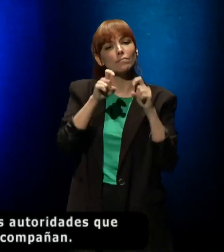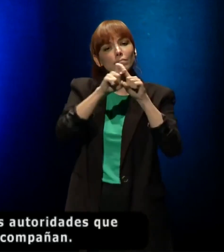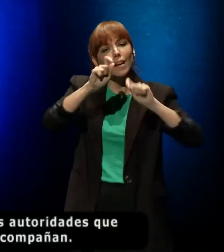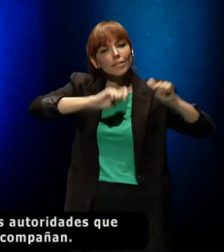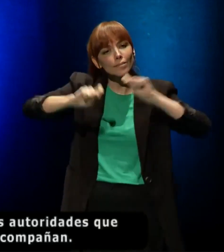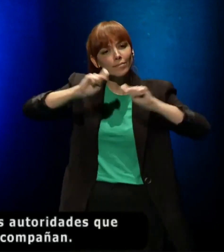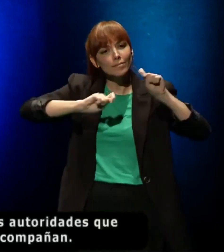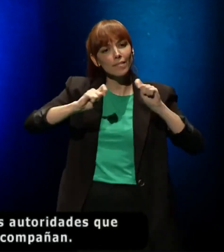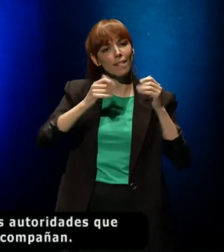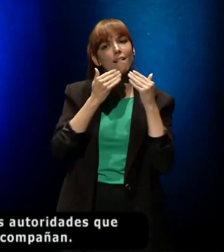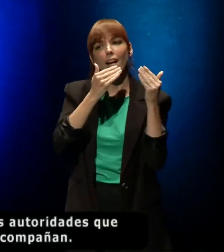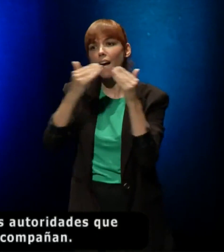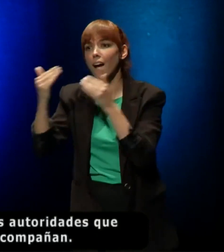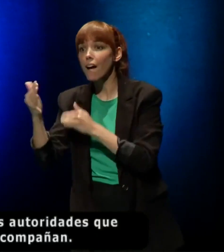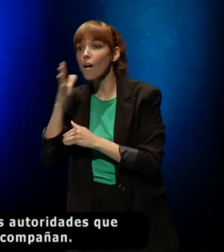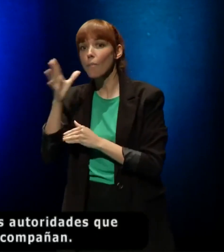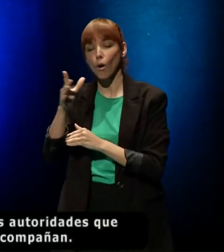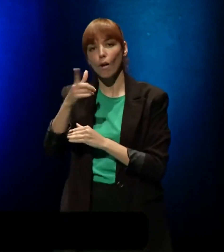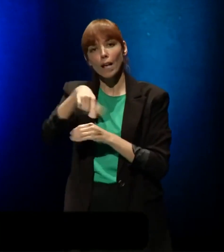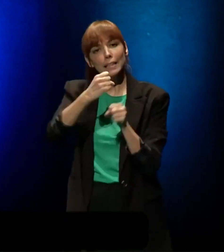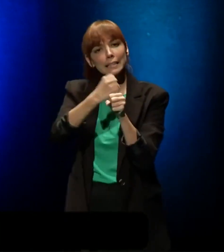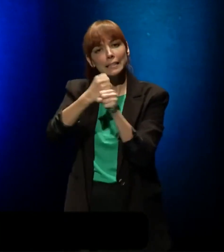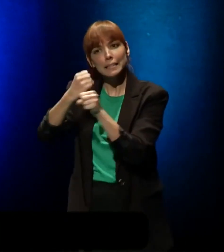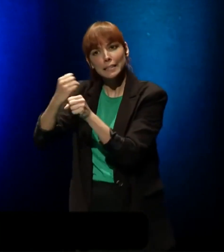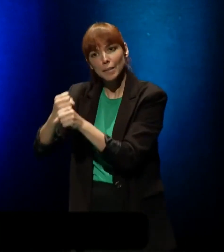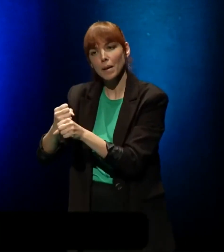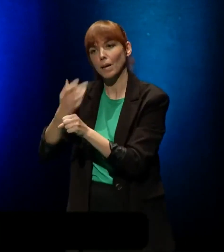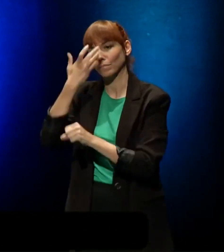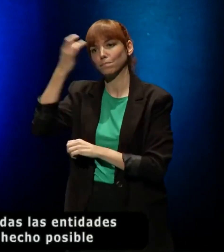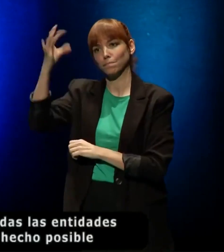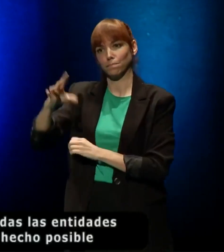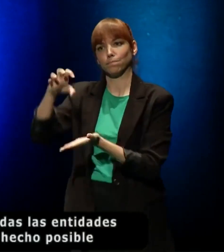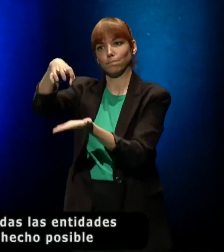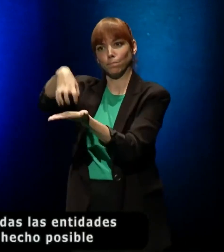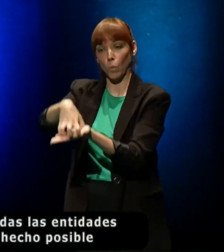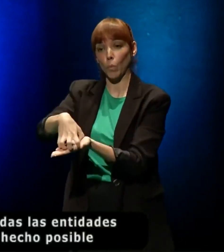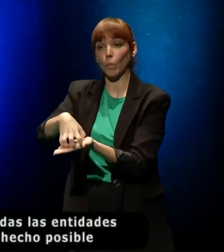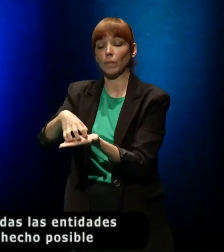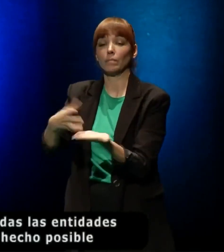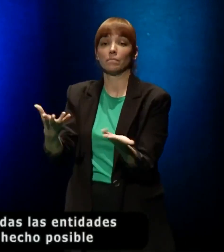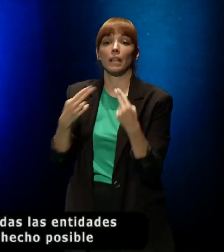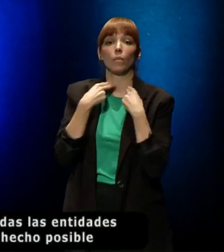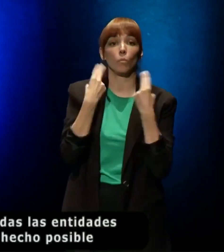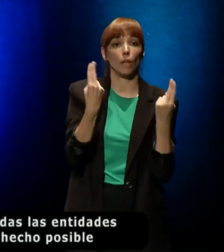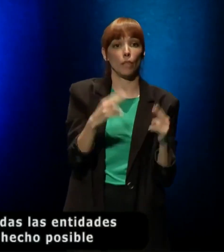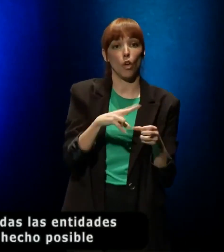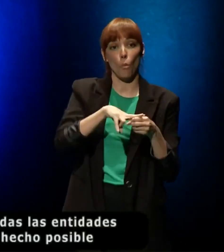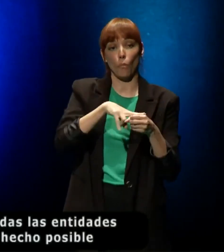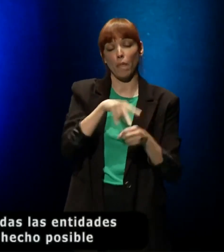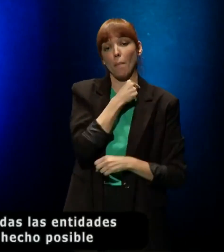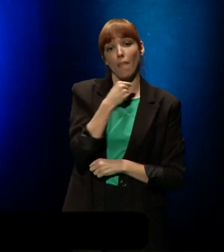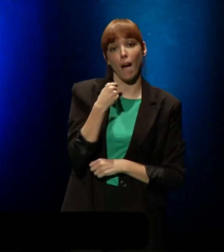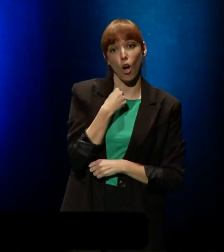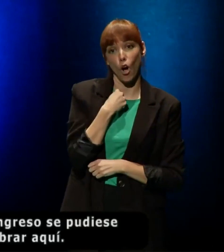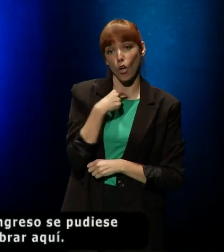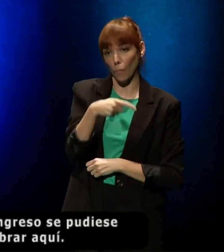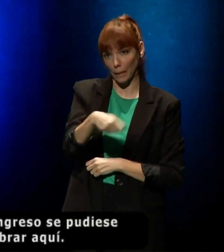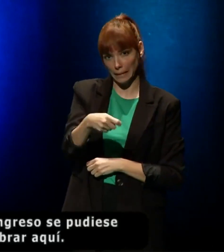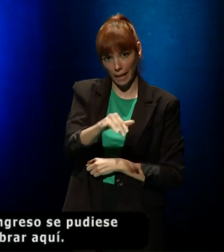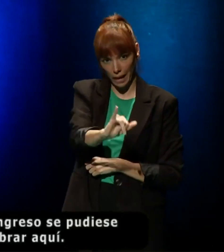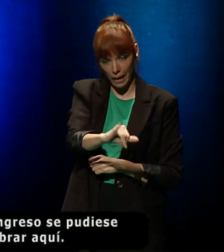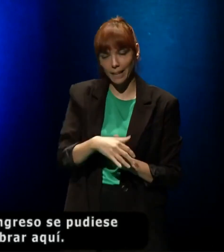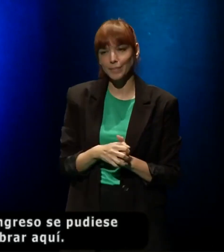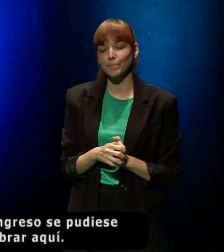posible que este congreso se pudiese celebrar aquí. Me estoy refiriendo a las diputaciones provinciales, tanto de Badajoz, está aquí su